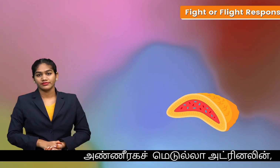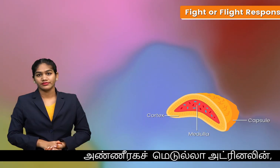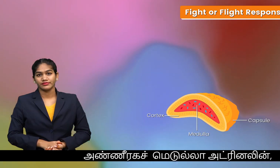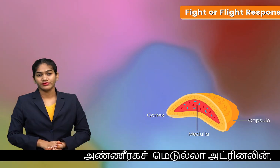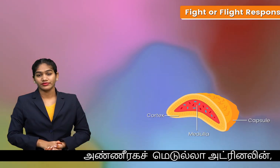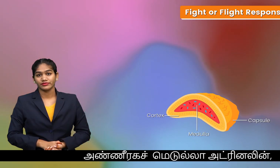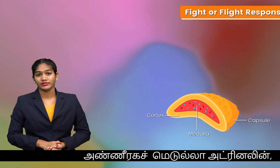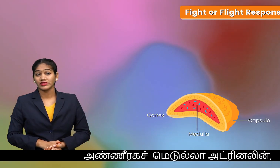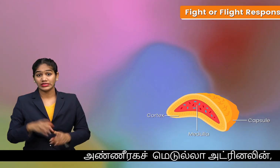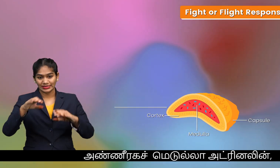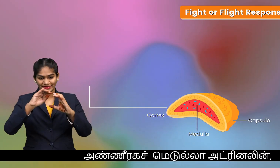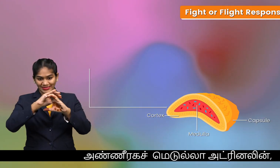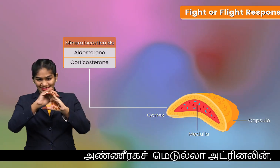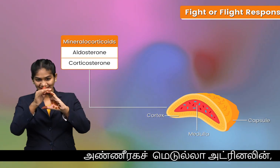அண்ணீரக மெடுலா அட்ரினலின்,